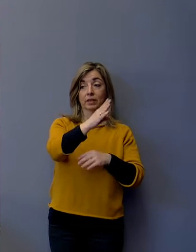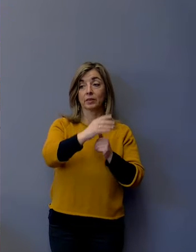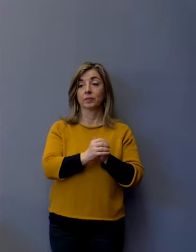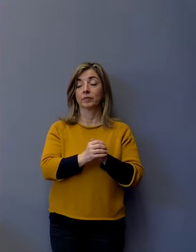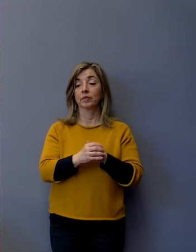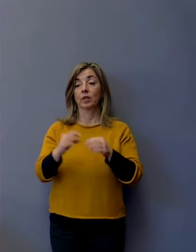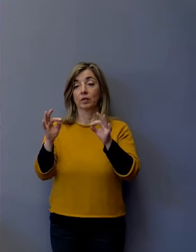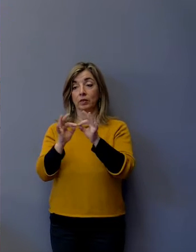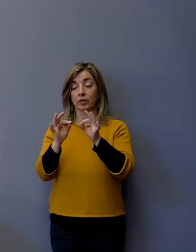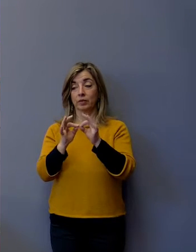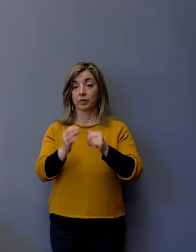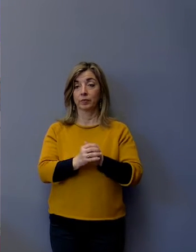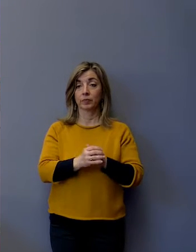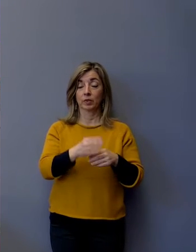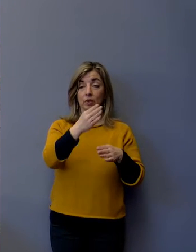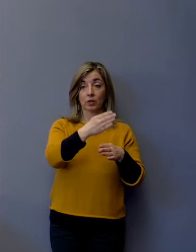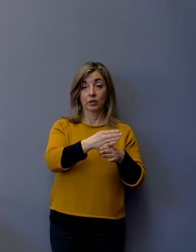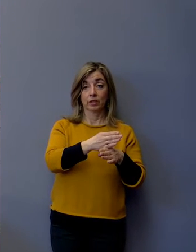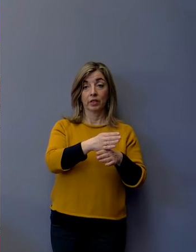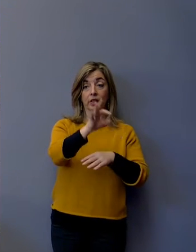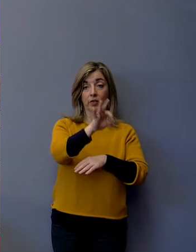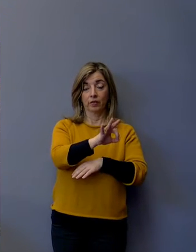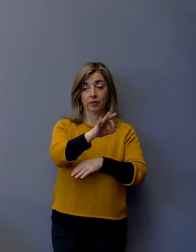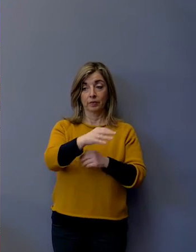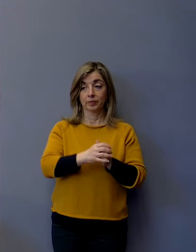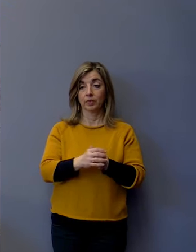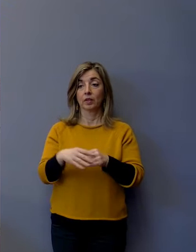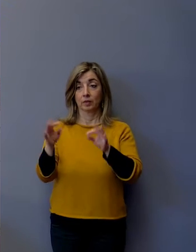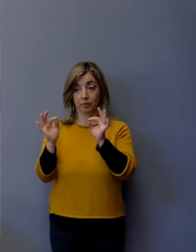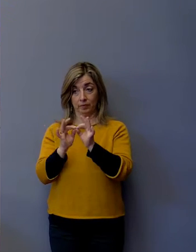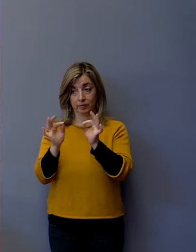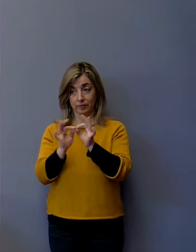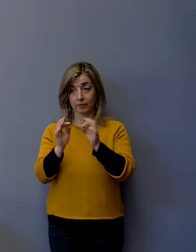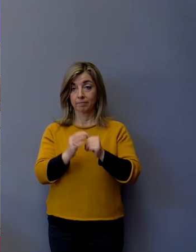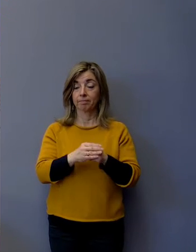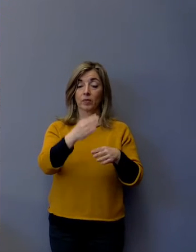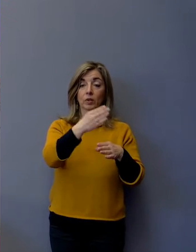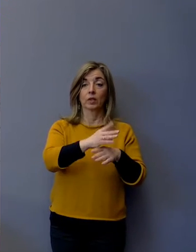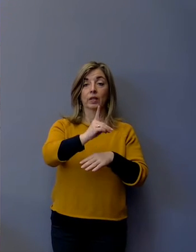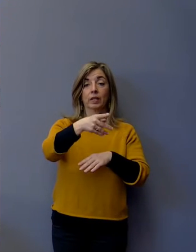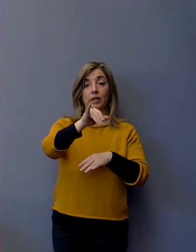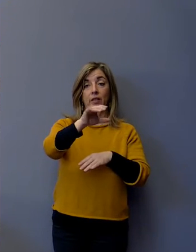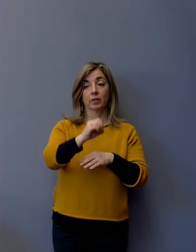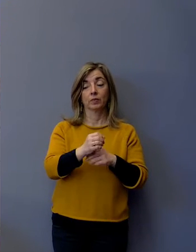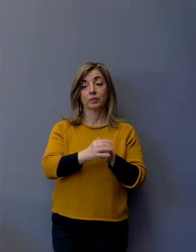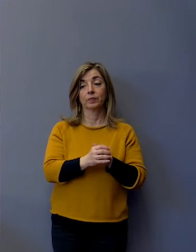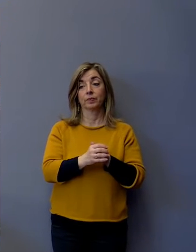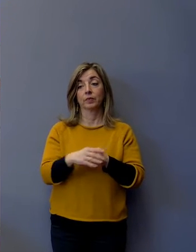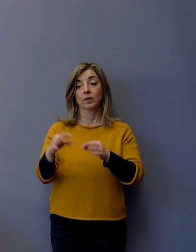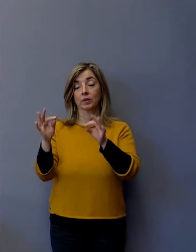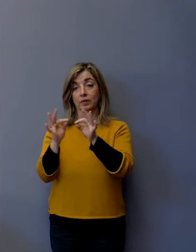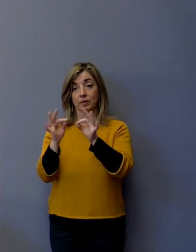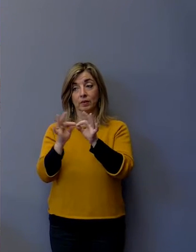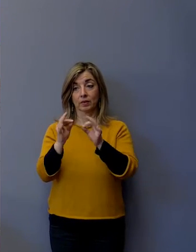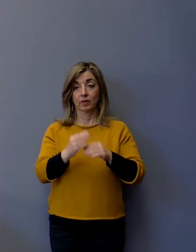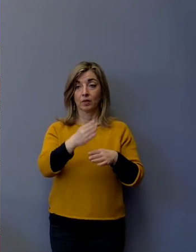onorevole consigliere ferrero favorevole consigliere grillo pareva